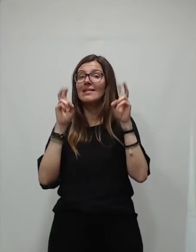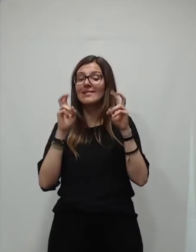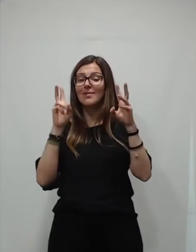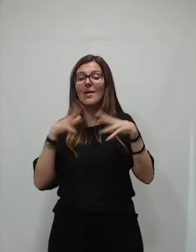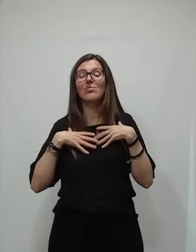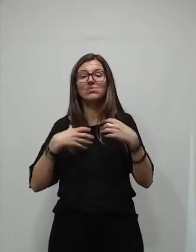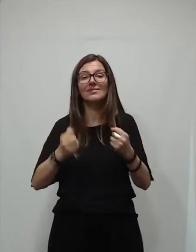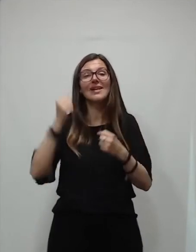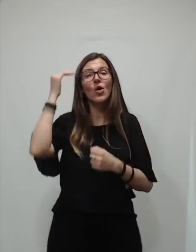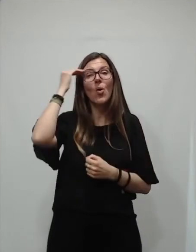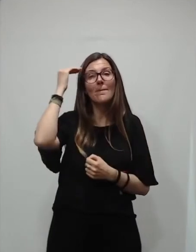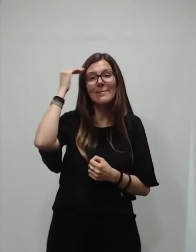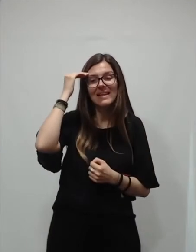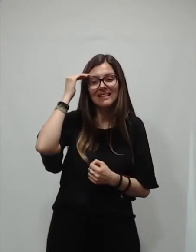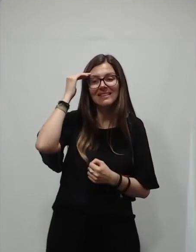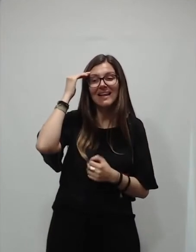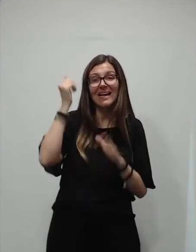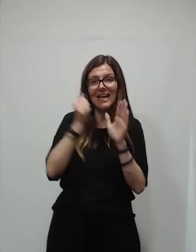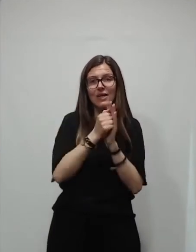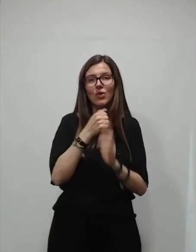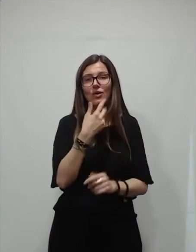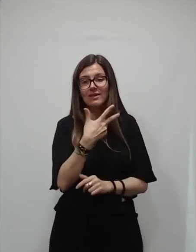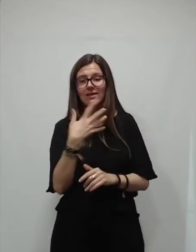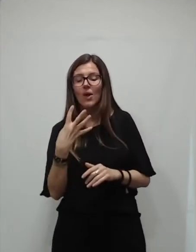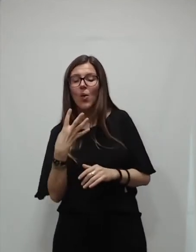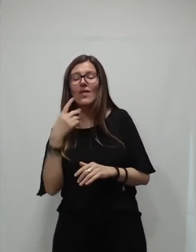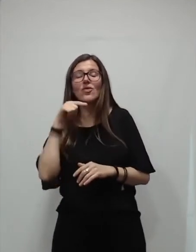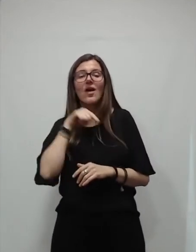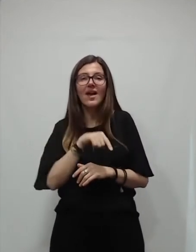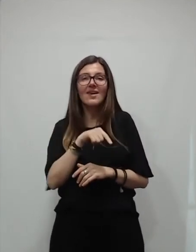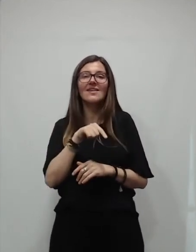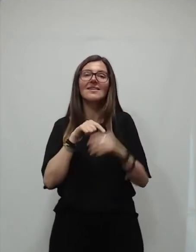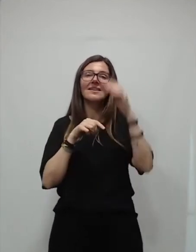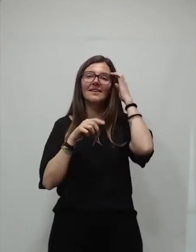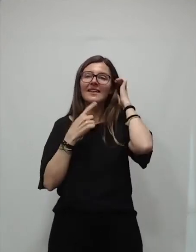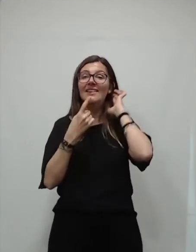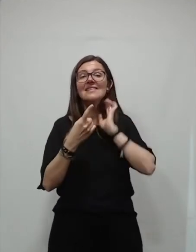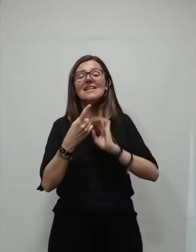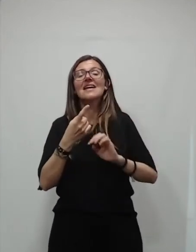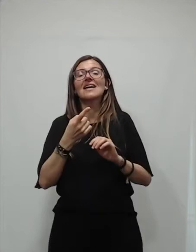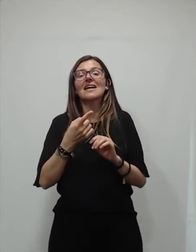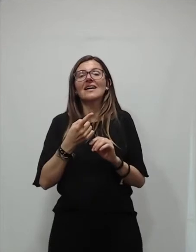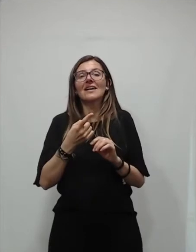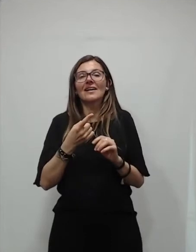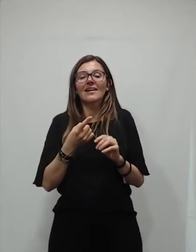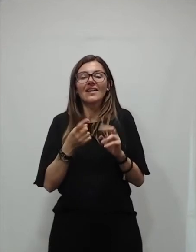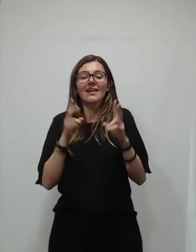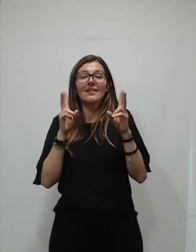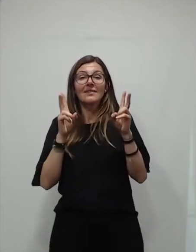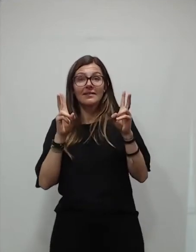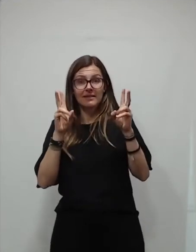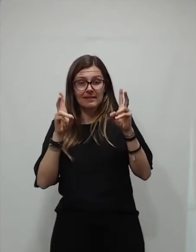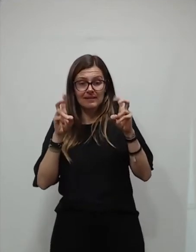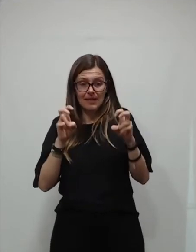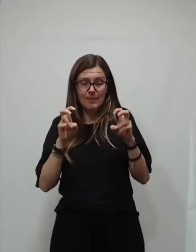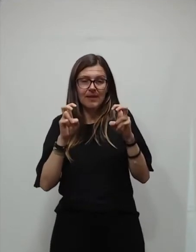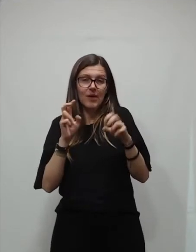incambiadas de 1934. Y con ello, esta idea de que las medidas de seguridad curativas no tengan